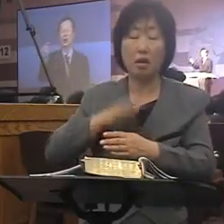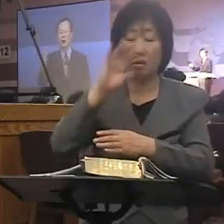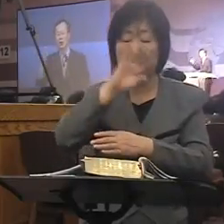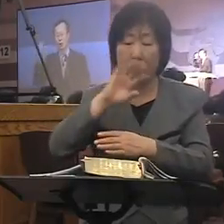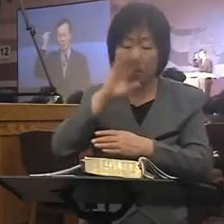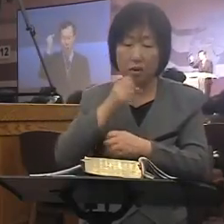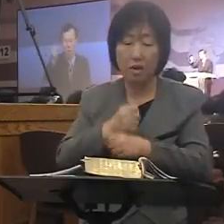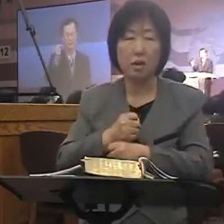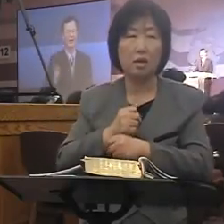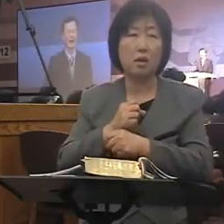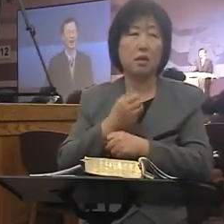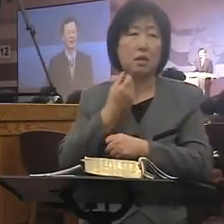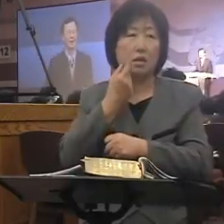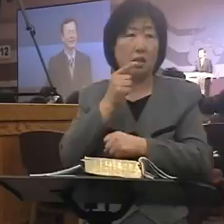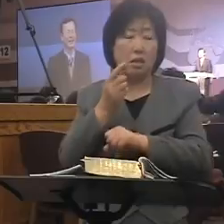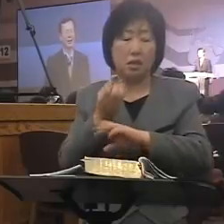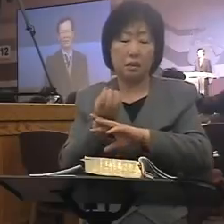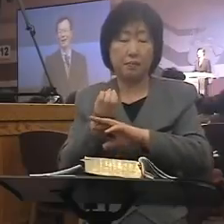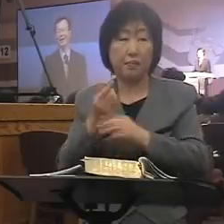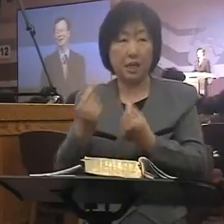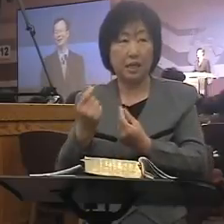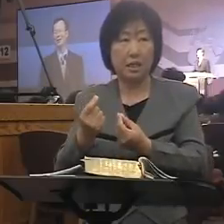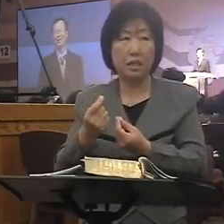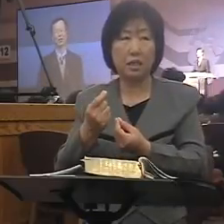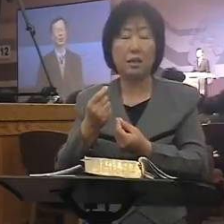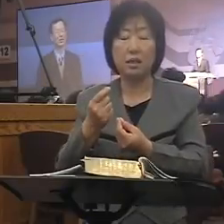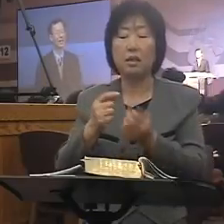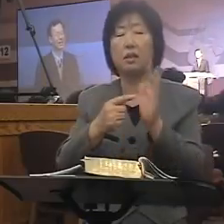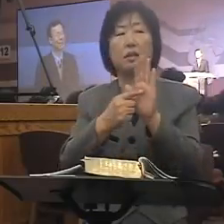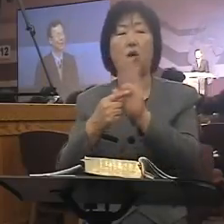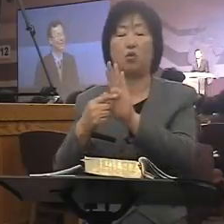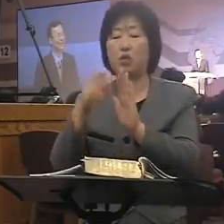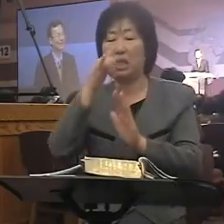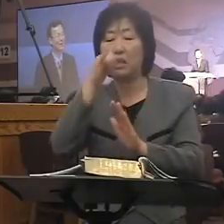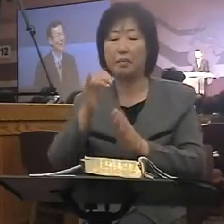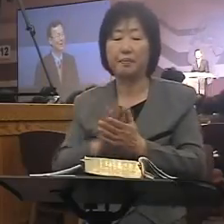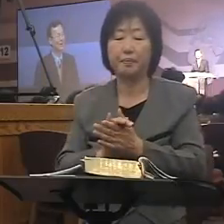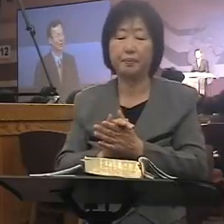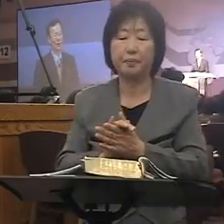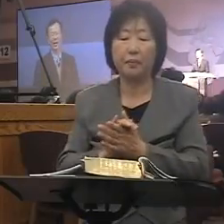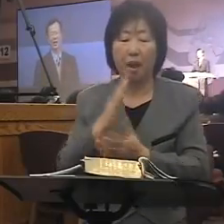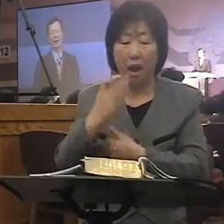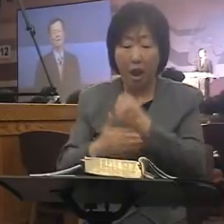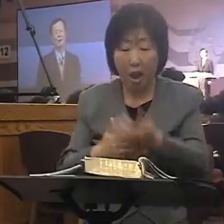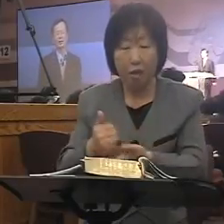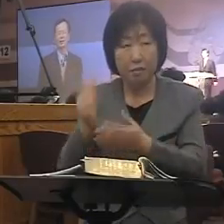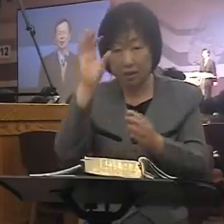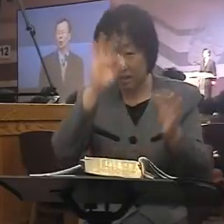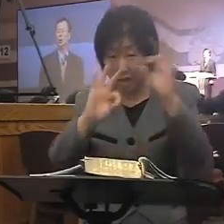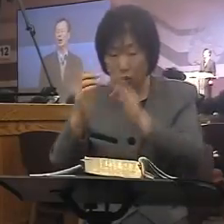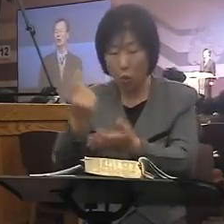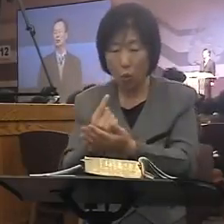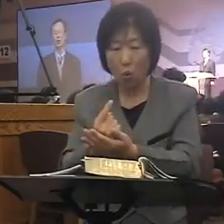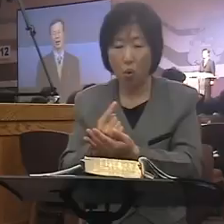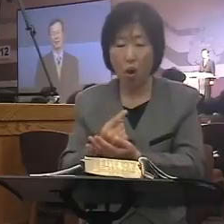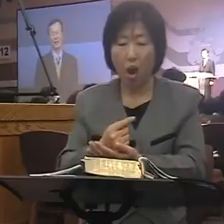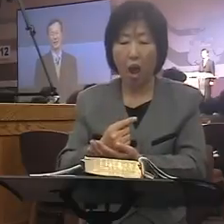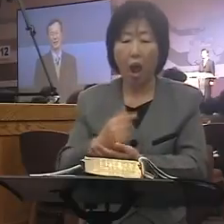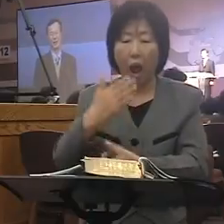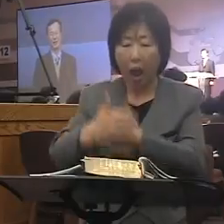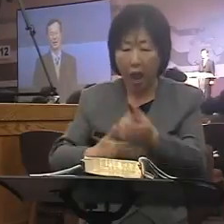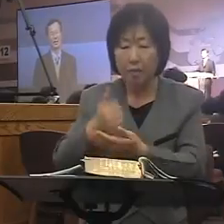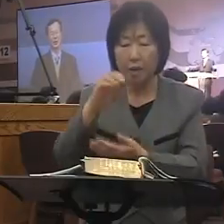정금같이 나오게 될 줄로 믿습니다. 여러분, 하나님은 찾아오시는 하나님이 되세요. 그래서 그 하나님 앞에 우리는 독대할 수 있어야